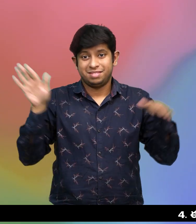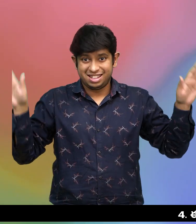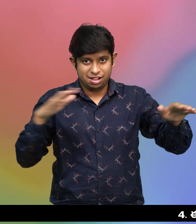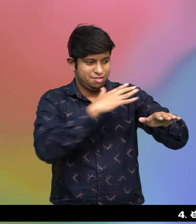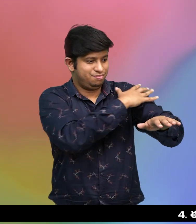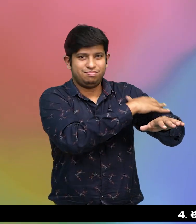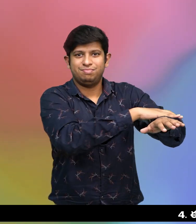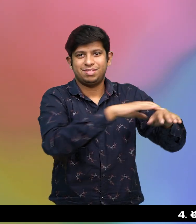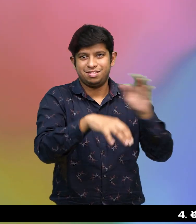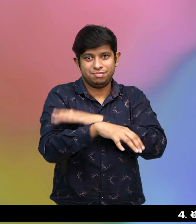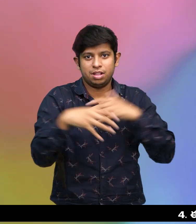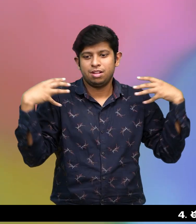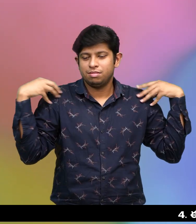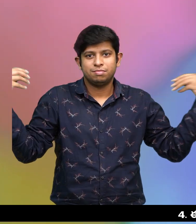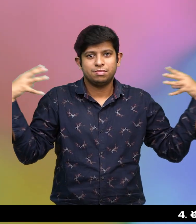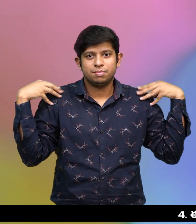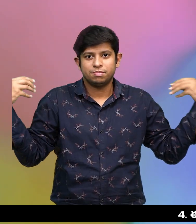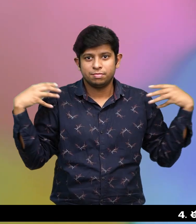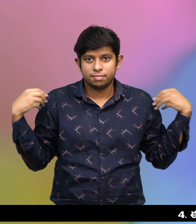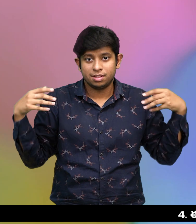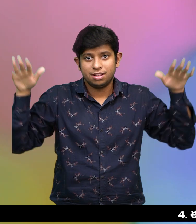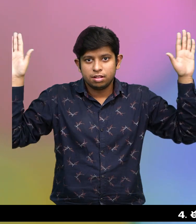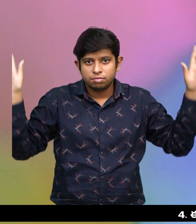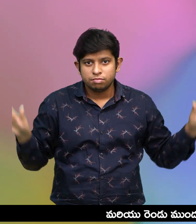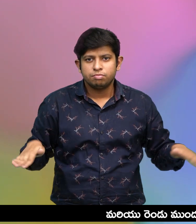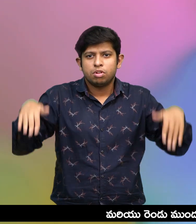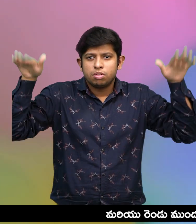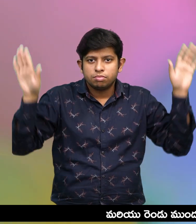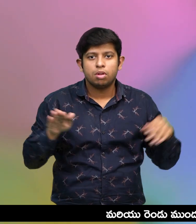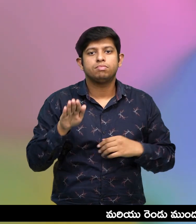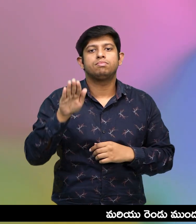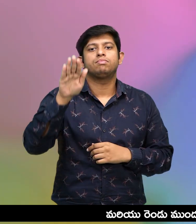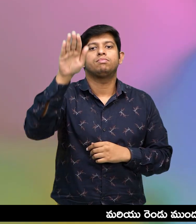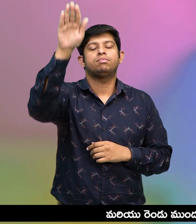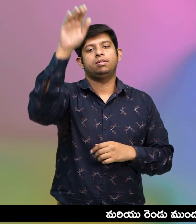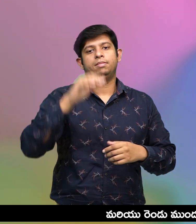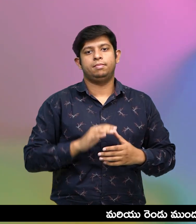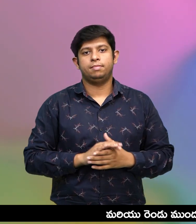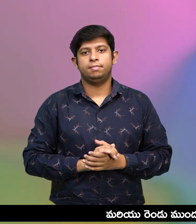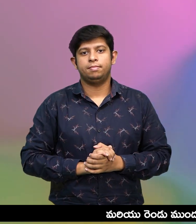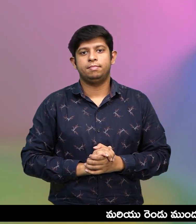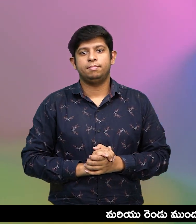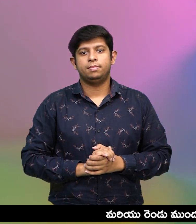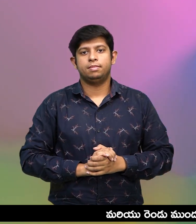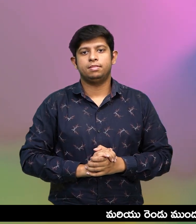4 ఈకల బయటి కవచం ఉంది మరియు 2 ముందరి కాళ్ళు ఎగరడానికి